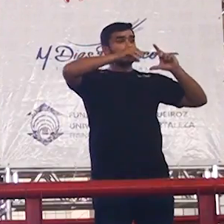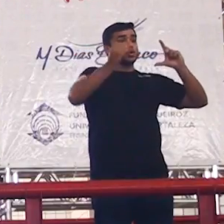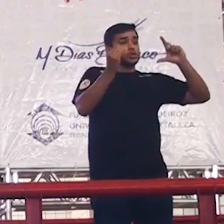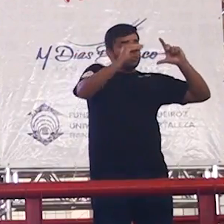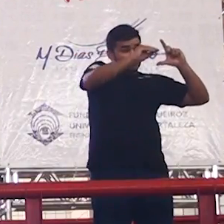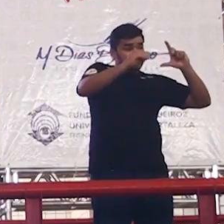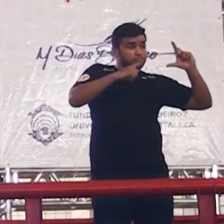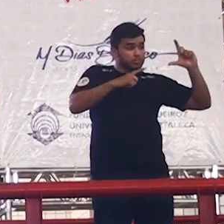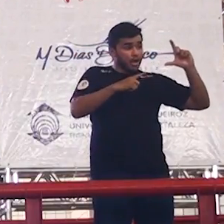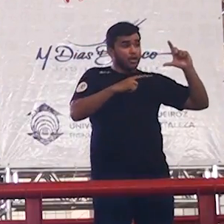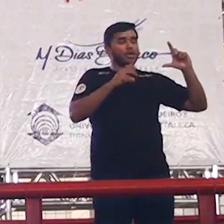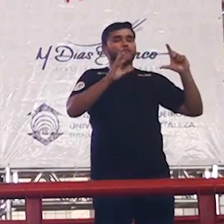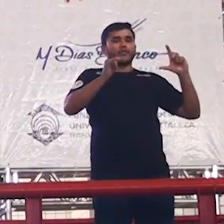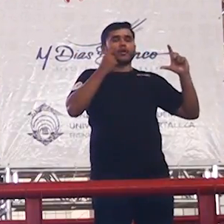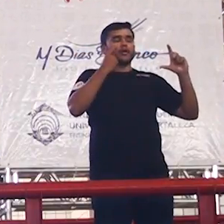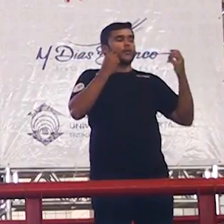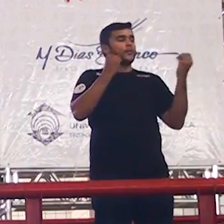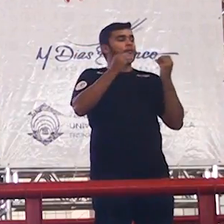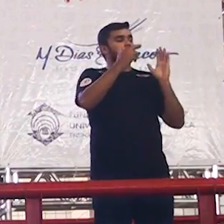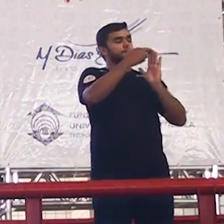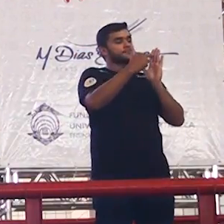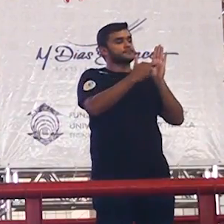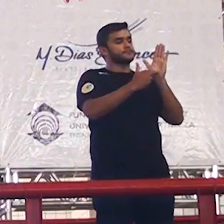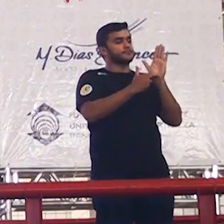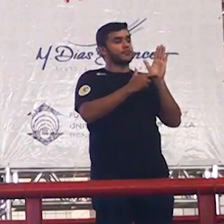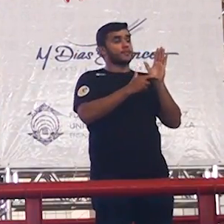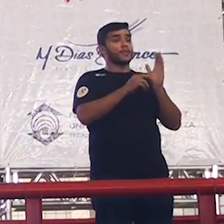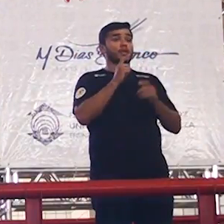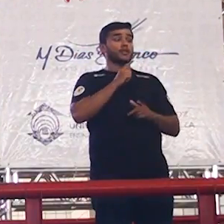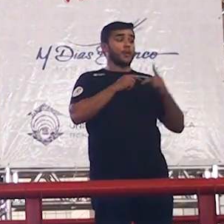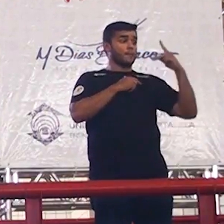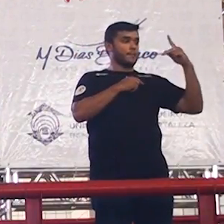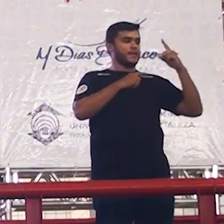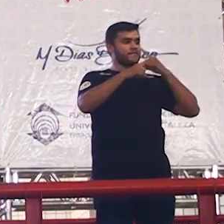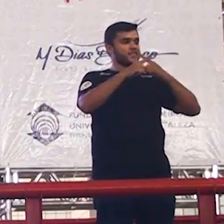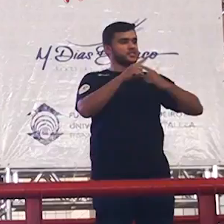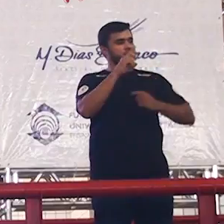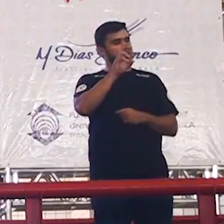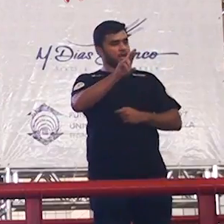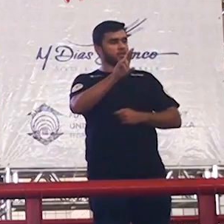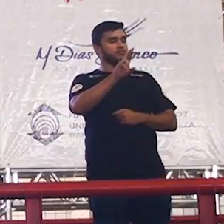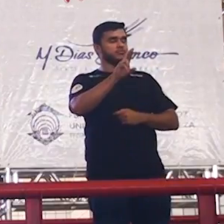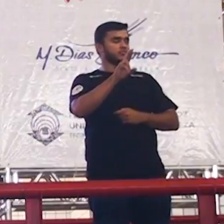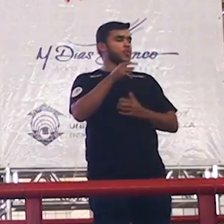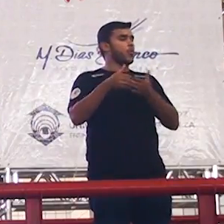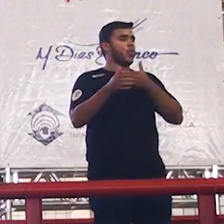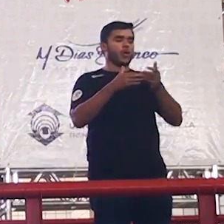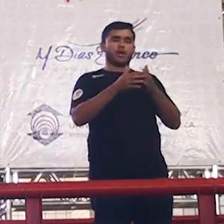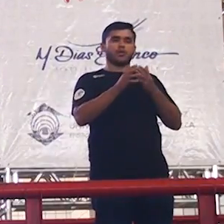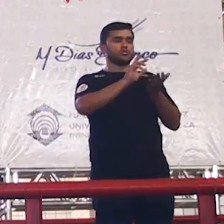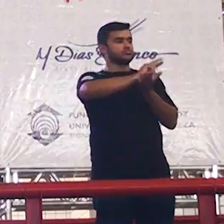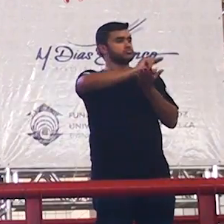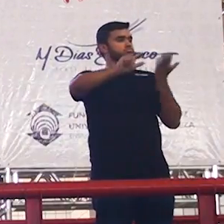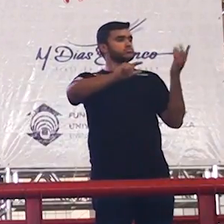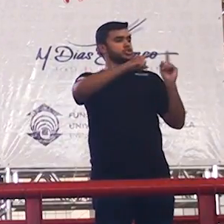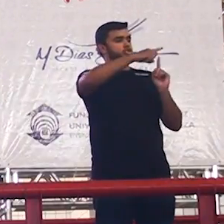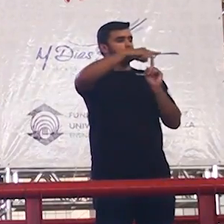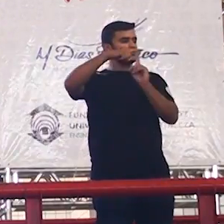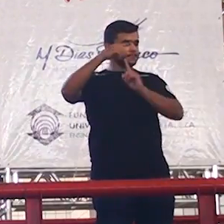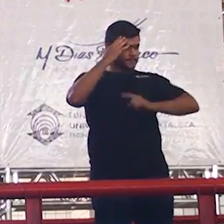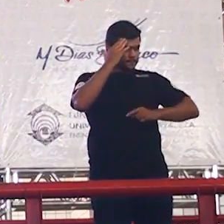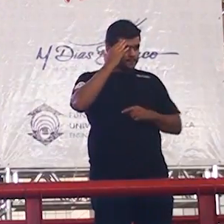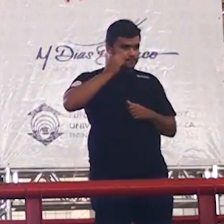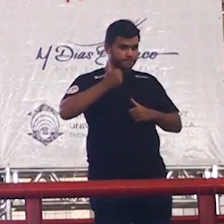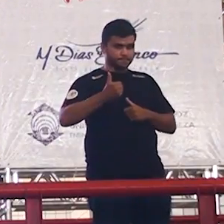inscrito, essa fórmula que diz que pega o semiperímetro vezes o raio serve para qualquer um deles. Não serve só